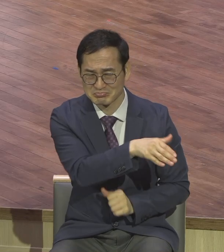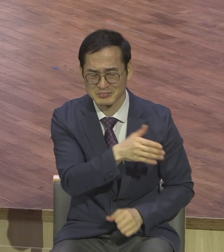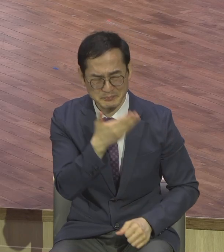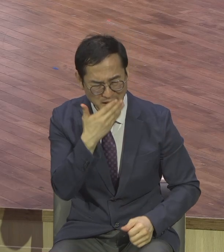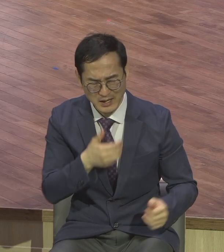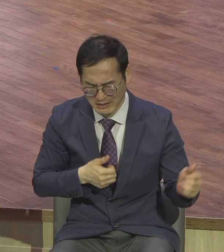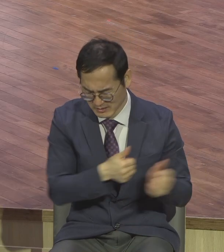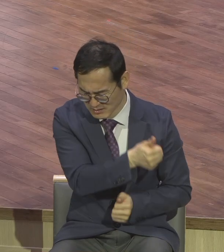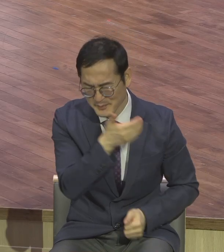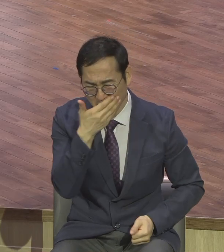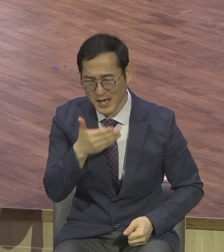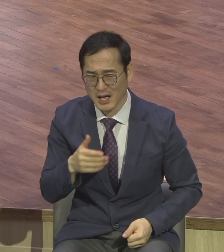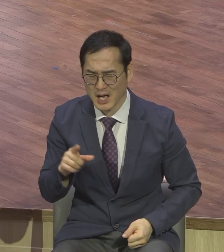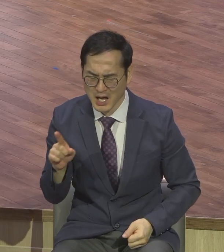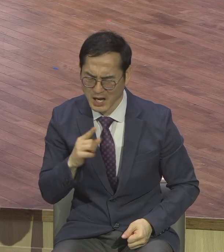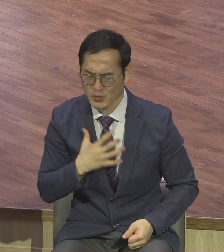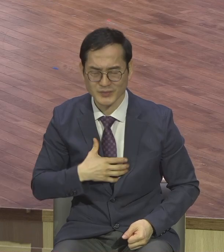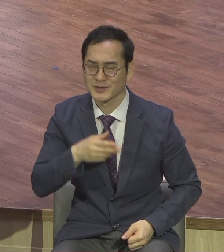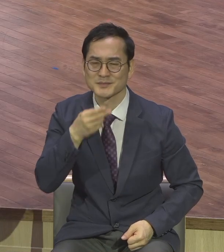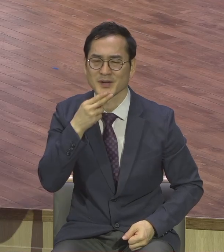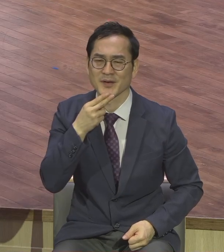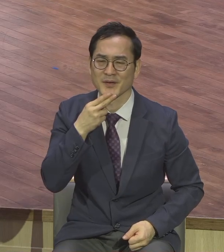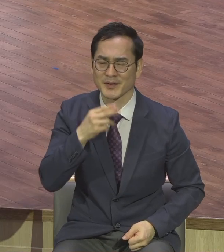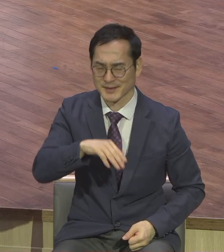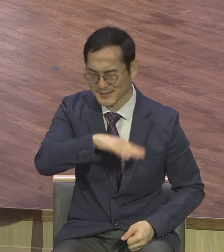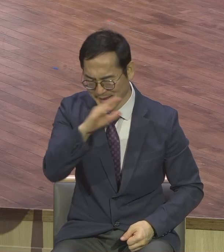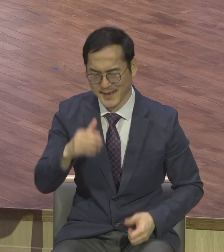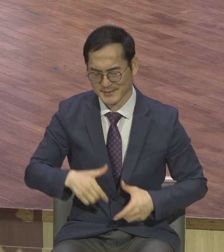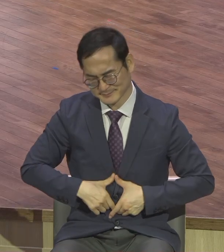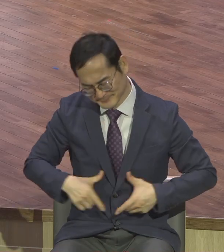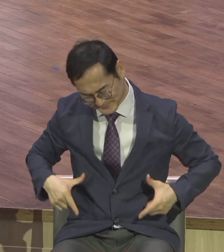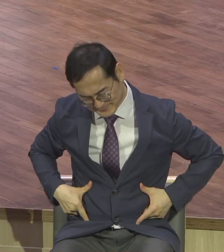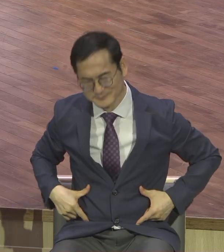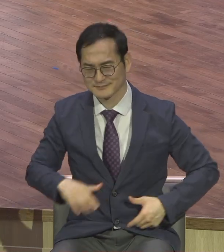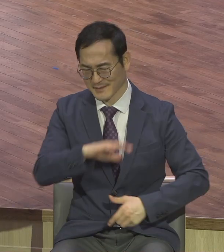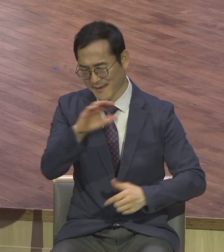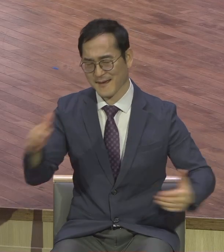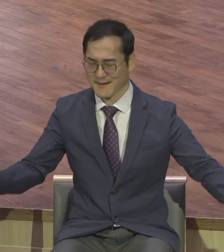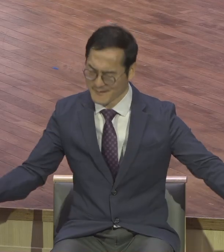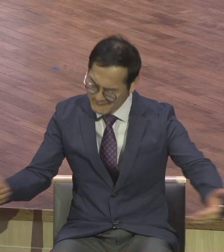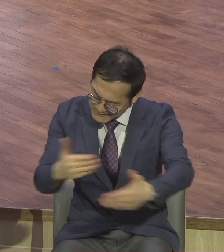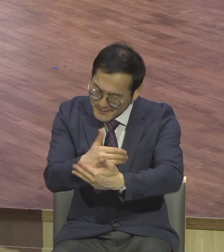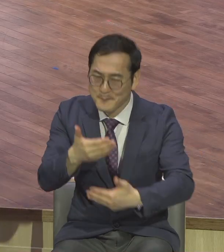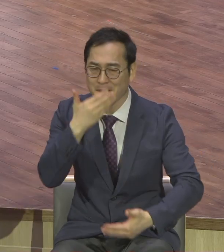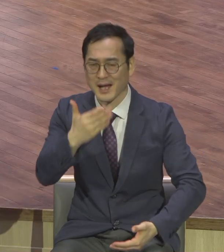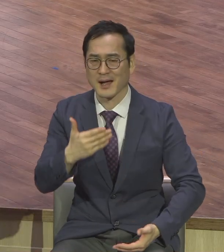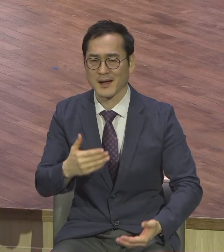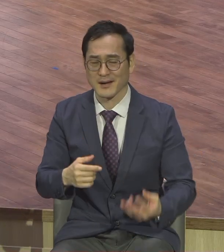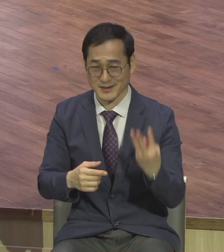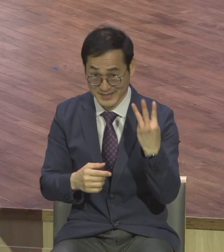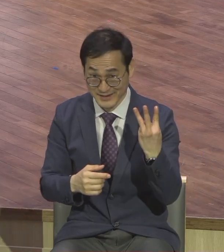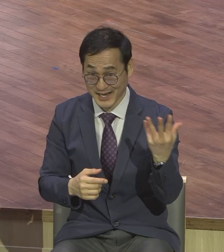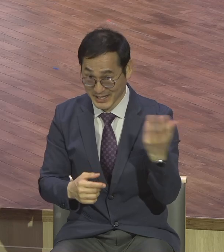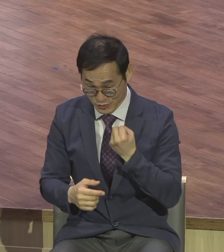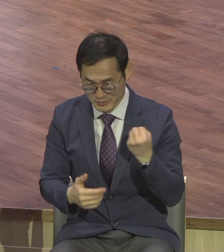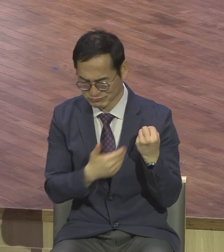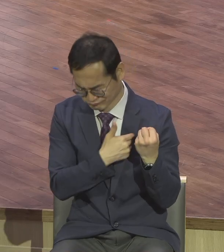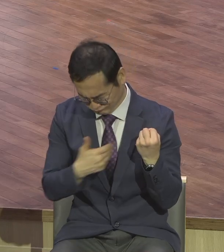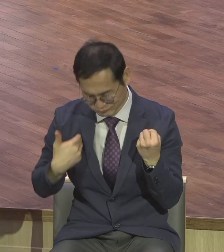걸릴 거 없어요. 다 수용할 수 있고 다 용서할 수 있고 다 받을 수 있고 다 하나 될 수 있어요. 율법은 그거